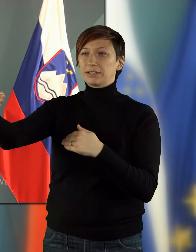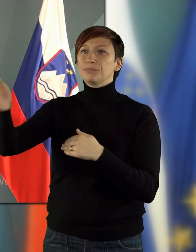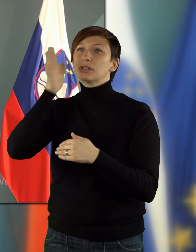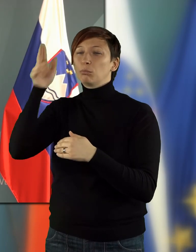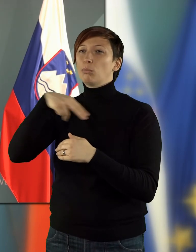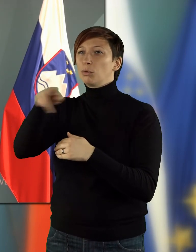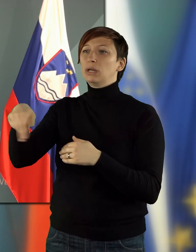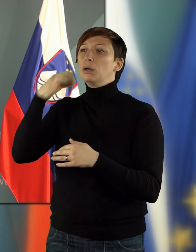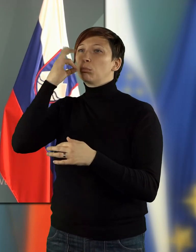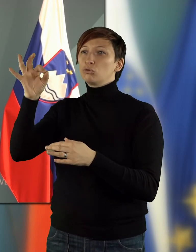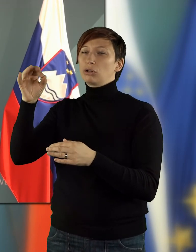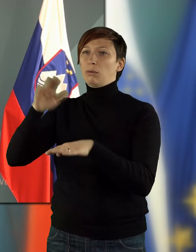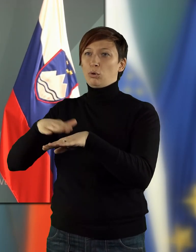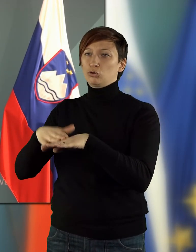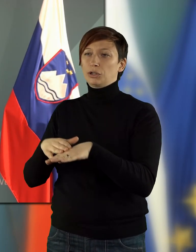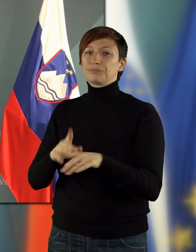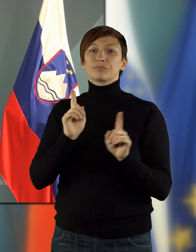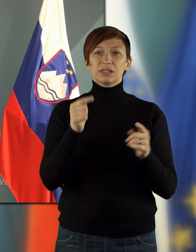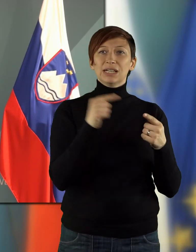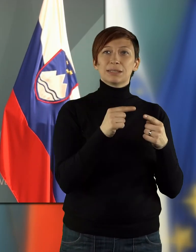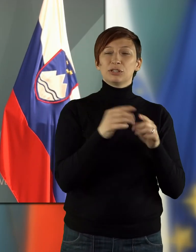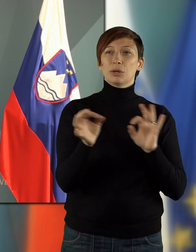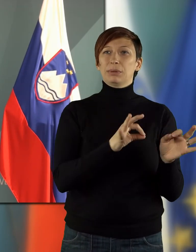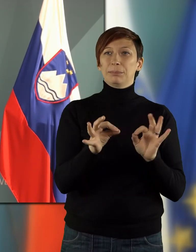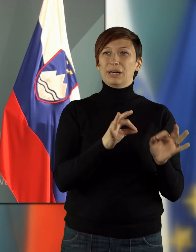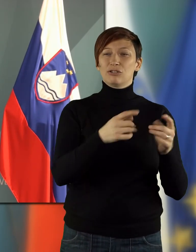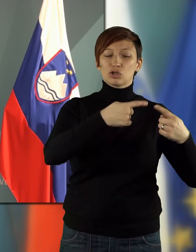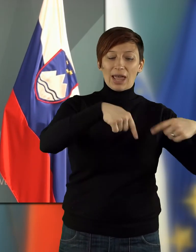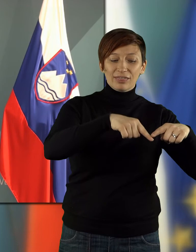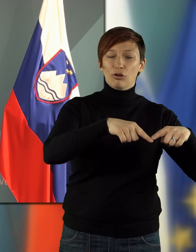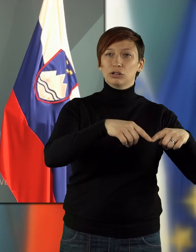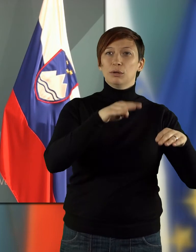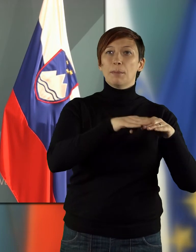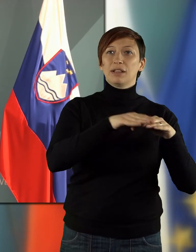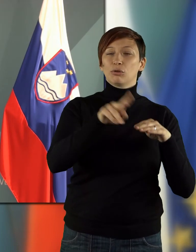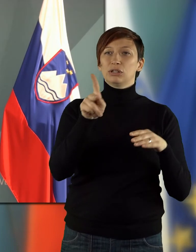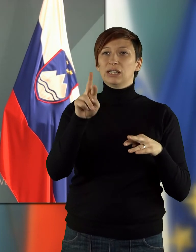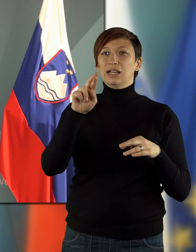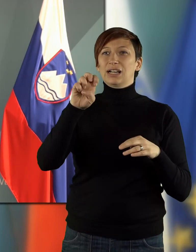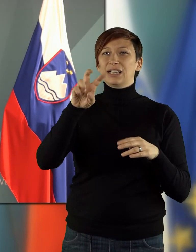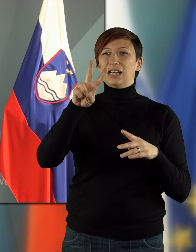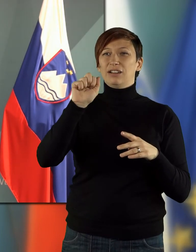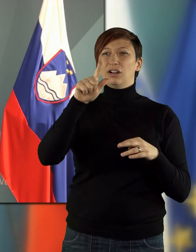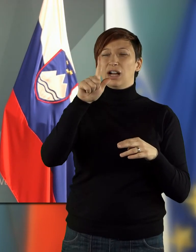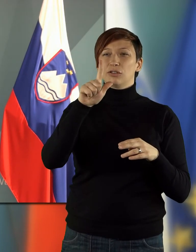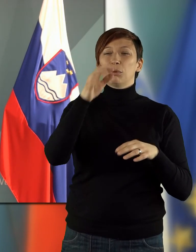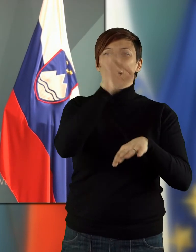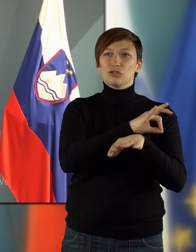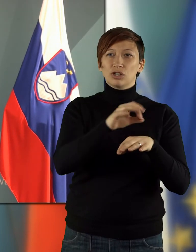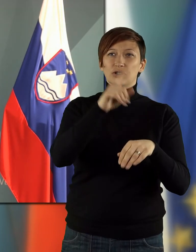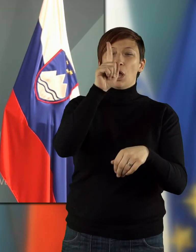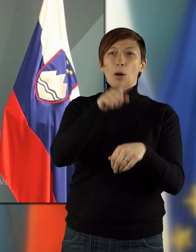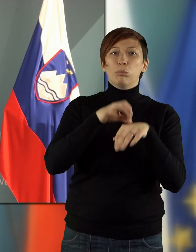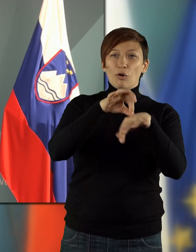v prihodnost, ne bomo imeli boljšega poročila. Kar se tiče pa pripravljenosti enote po metodi Kreval, gre pa predvsem